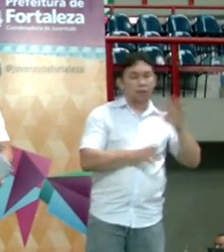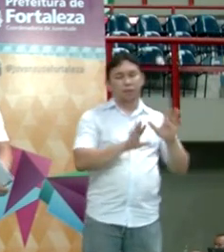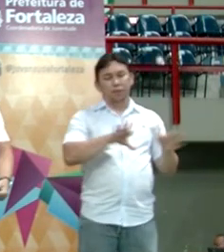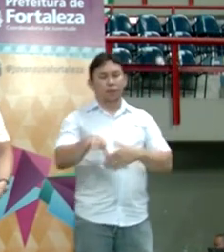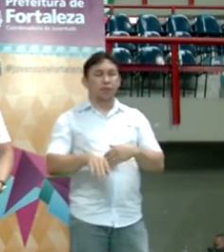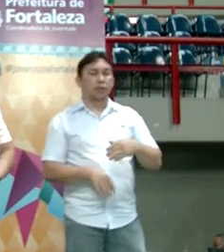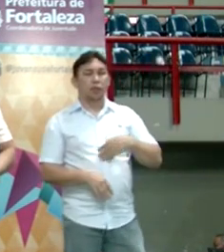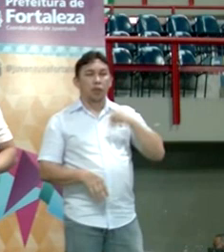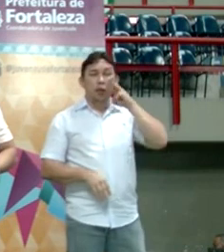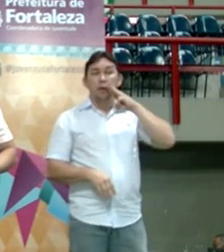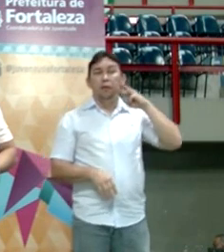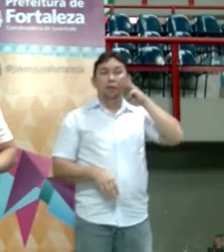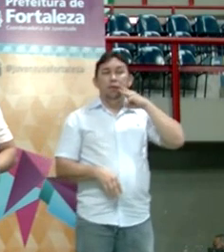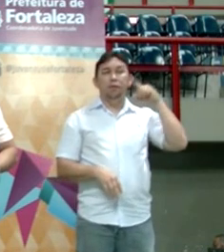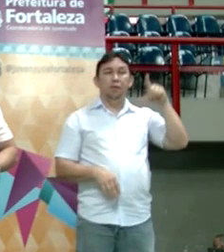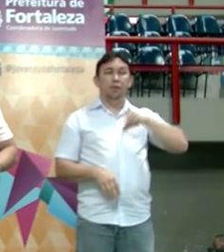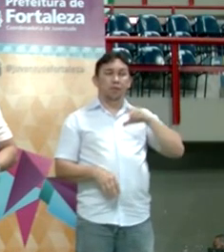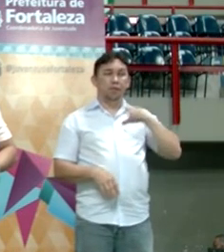aí, socialismo